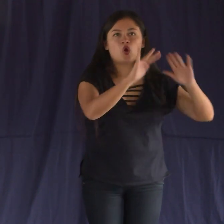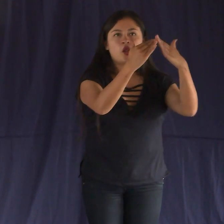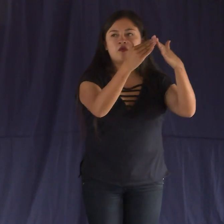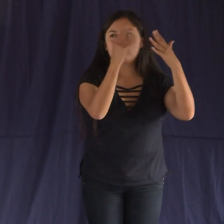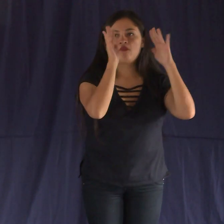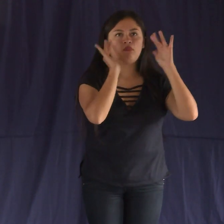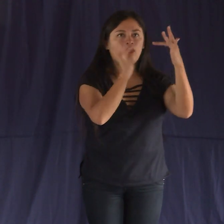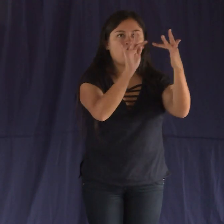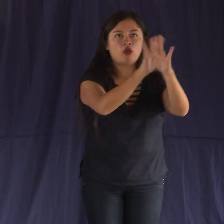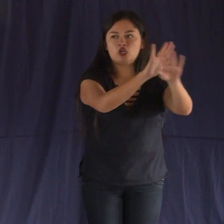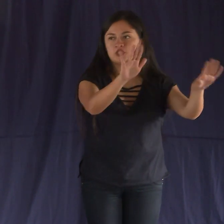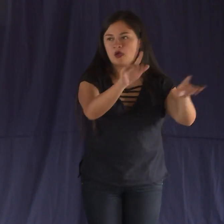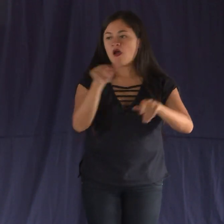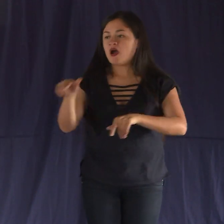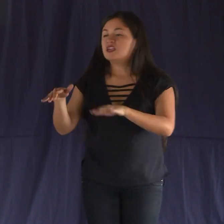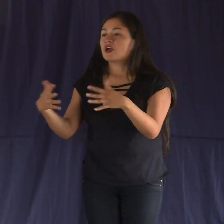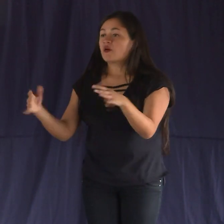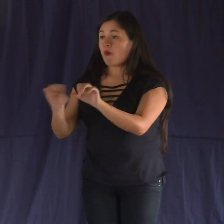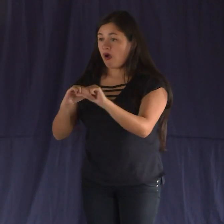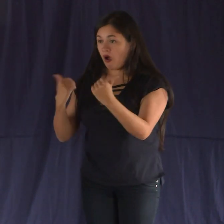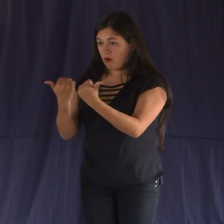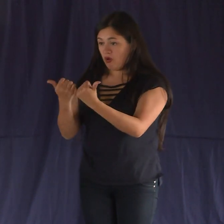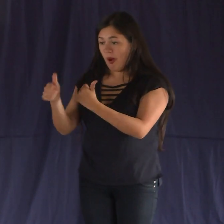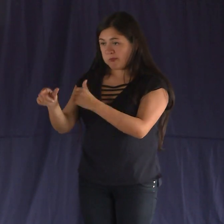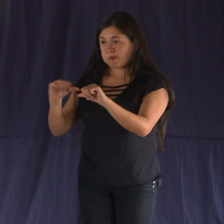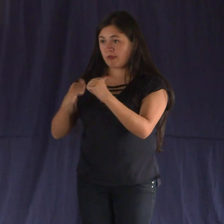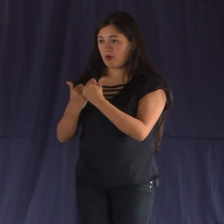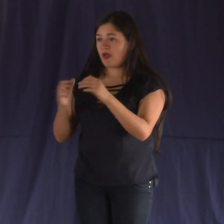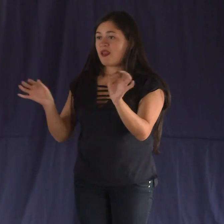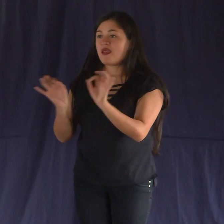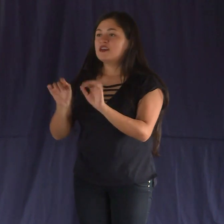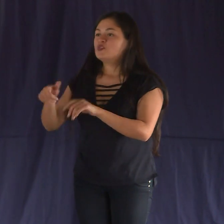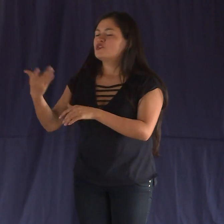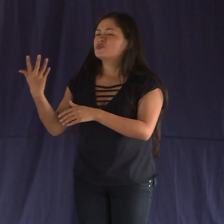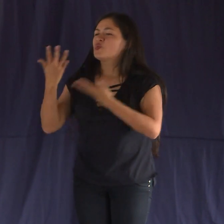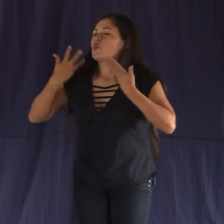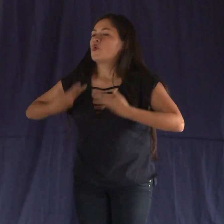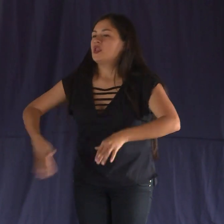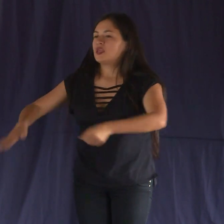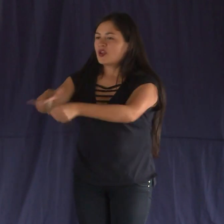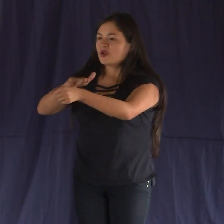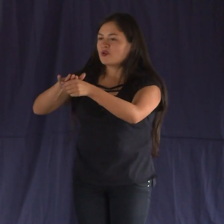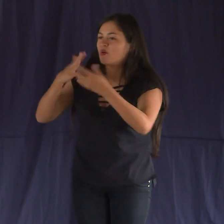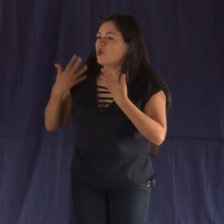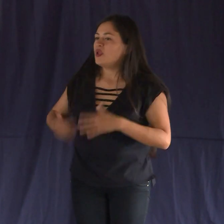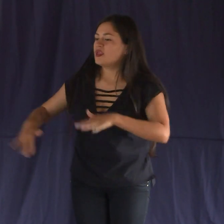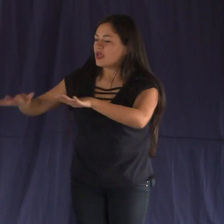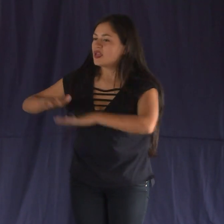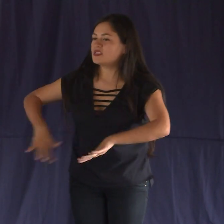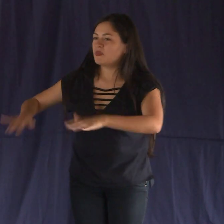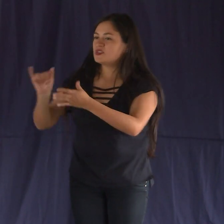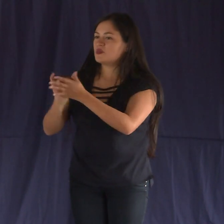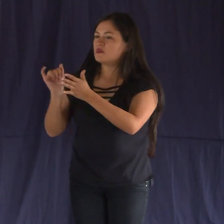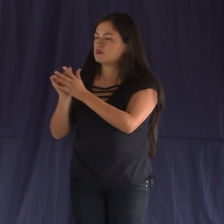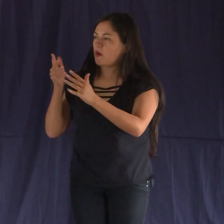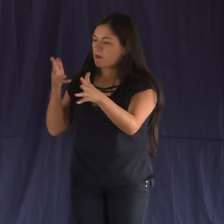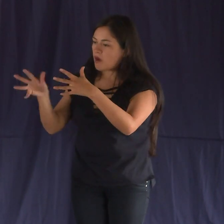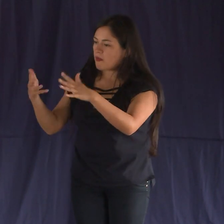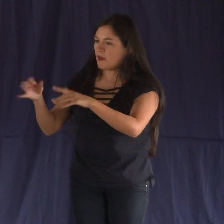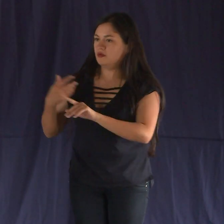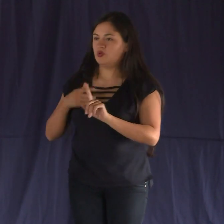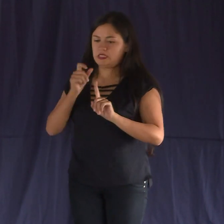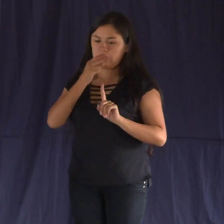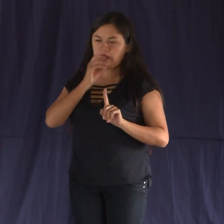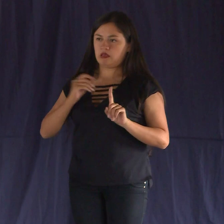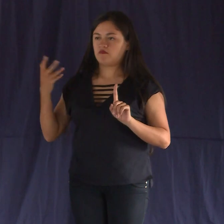tenemos, sino ellos lo hacen a toda hora, en todo momento, especialmente en un lugar muy importante que